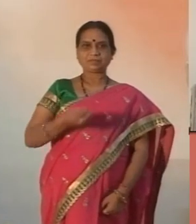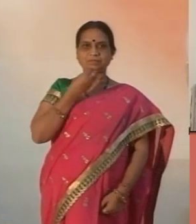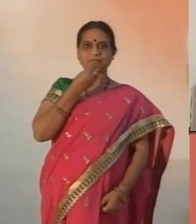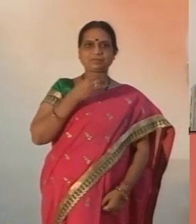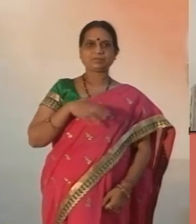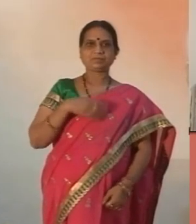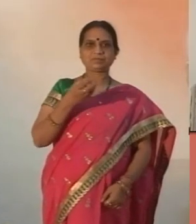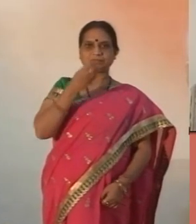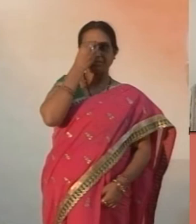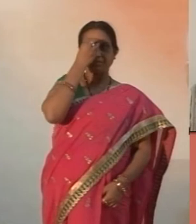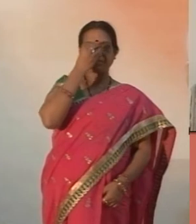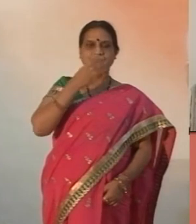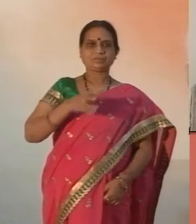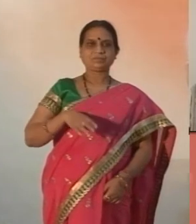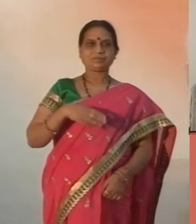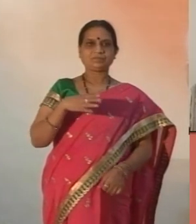ऐसे ही